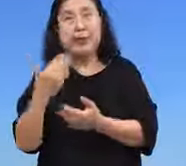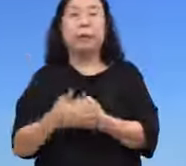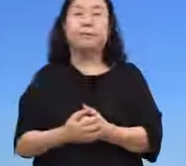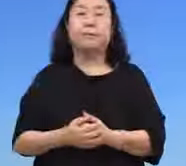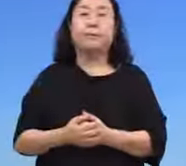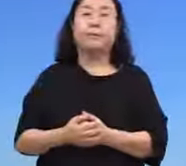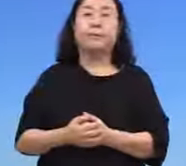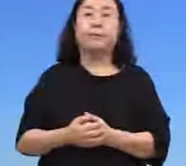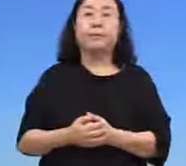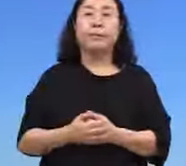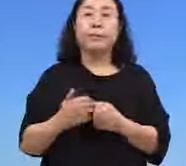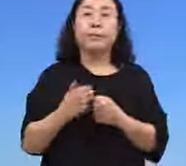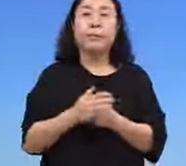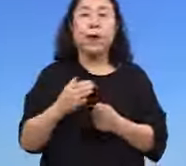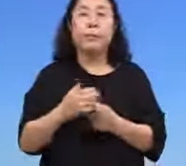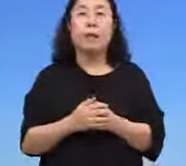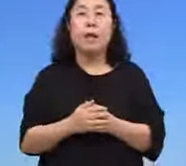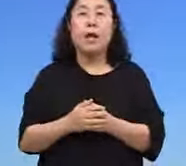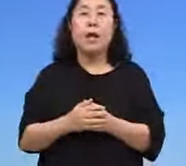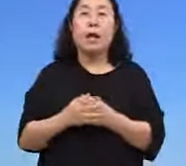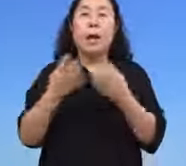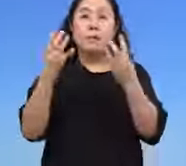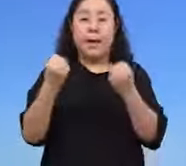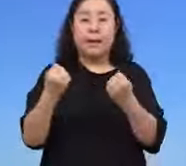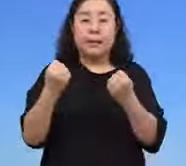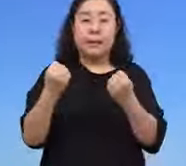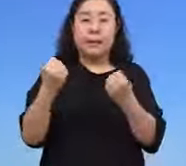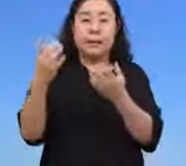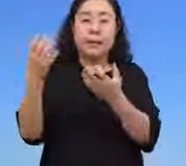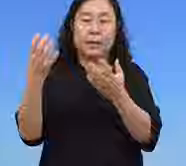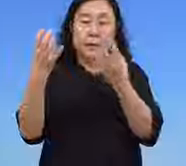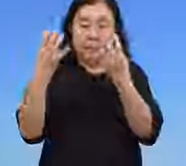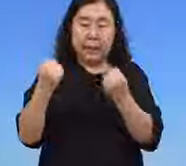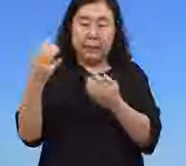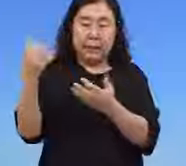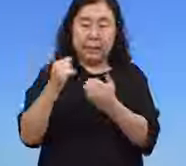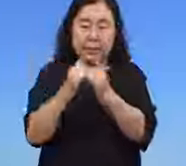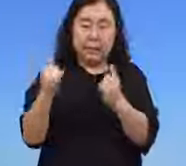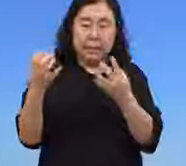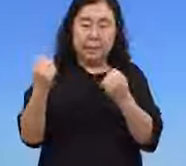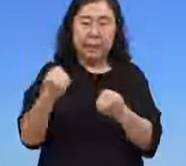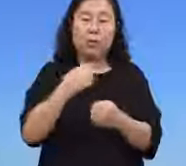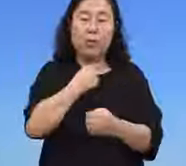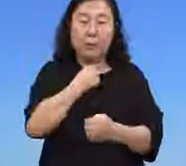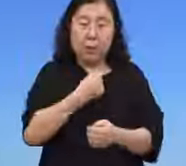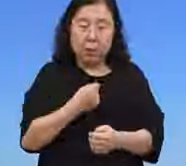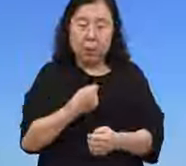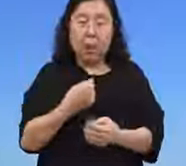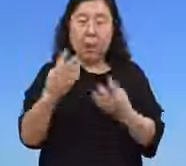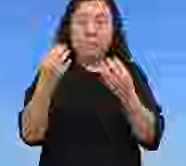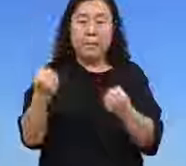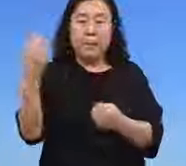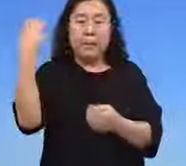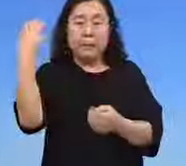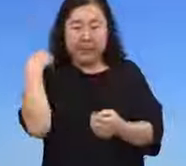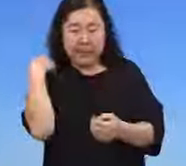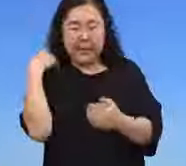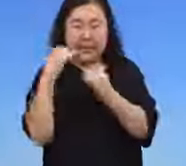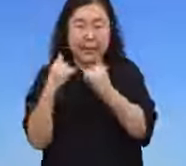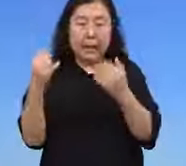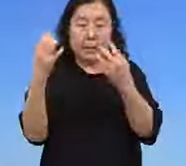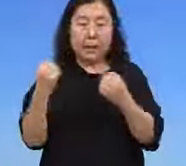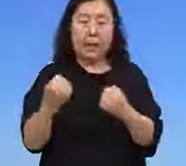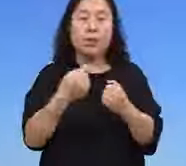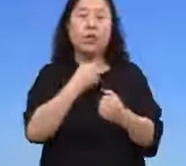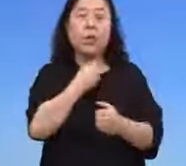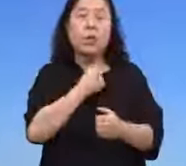그래서 저는 누가복음 12장 48절, 무릇 많이 받은 자에게는 많이 요구할 것이요 많이 맡은 자에게는 많이 달라